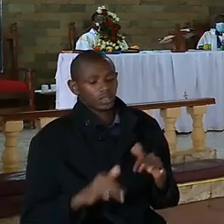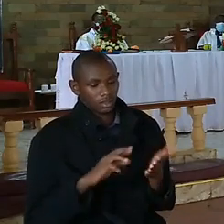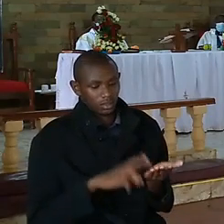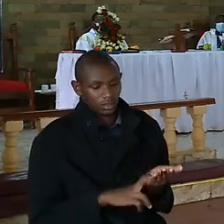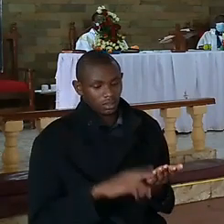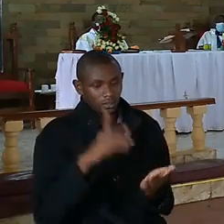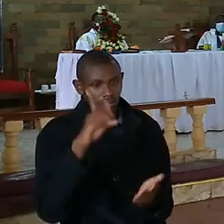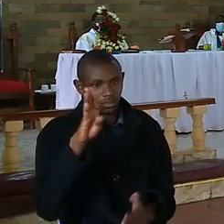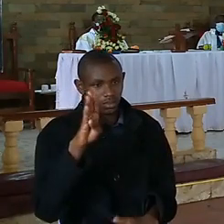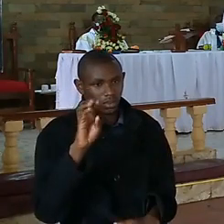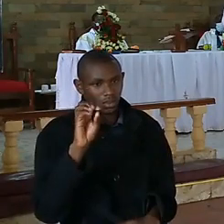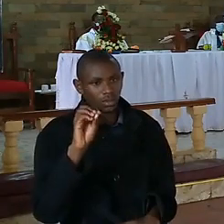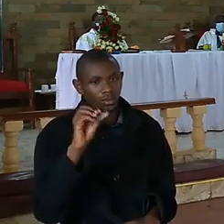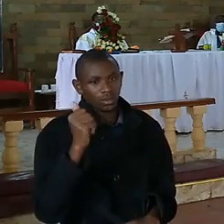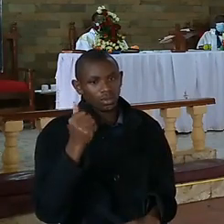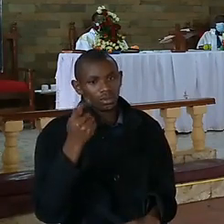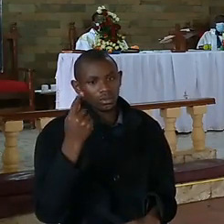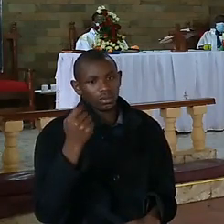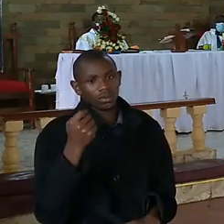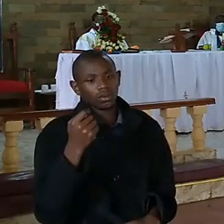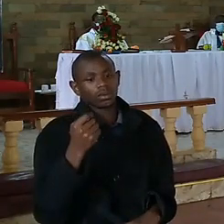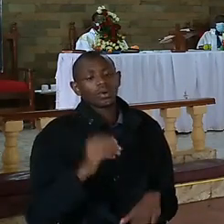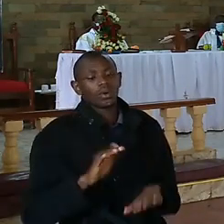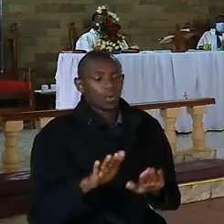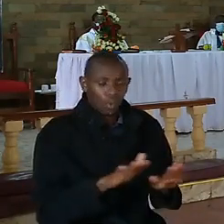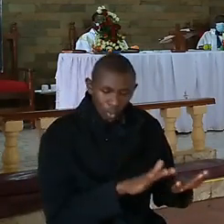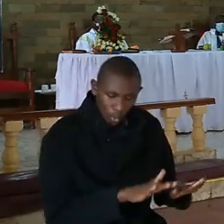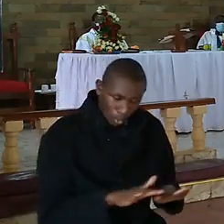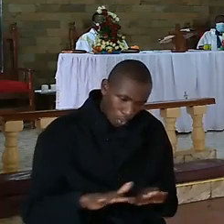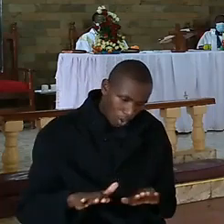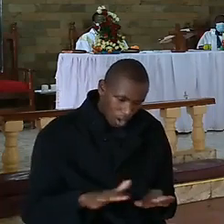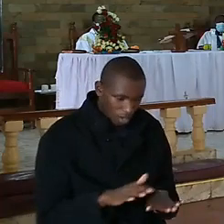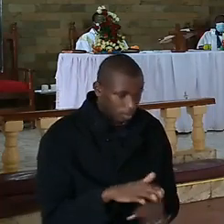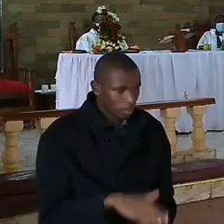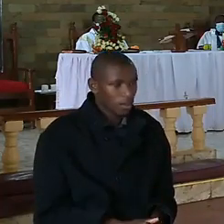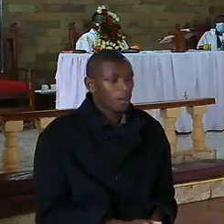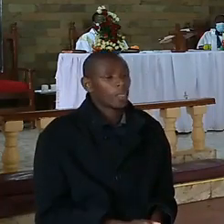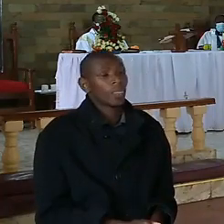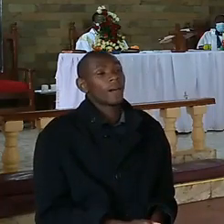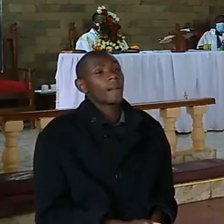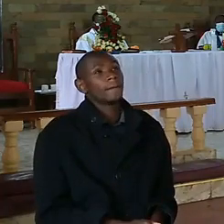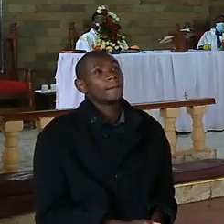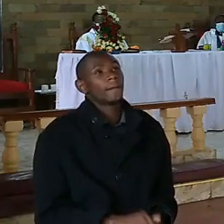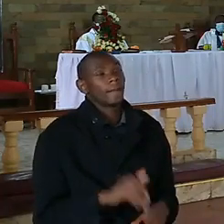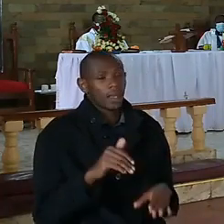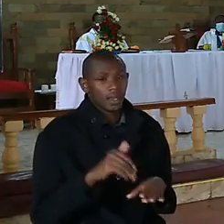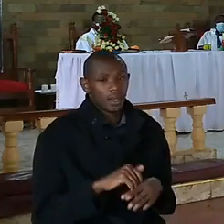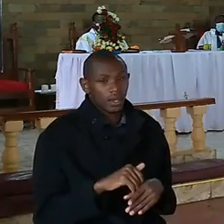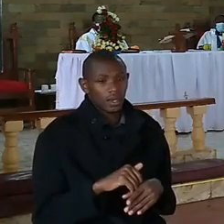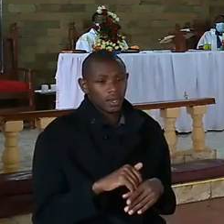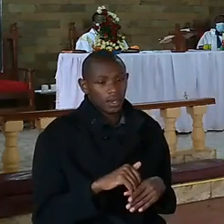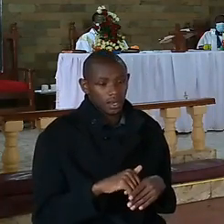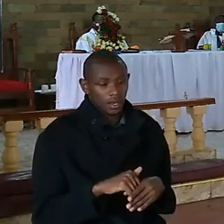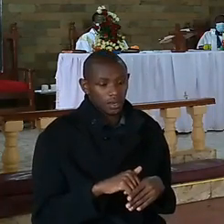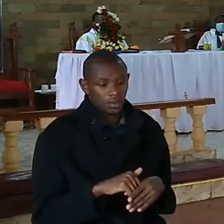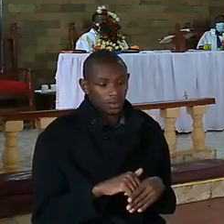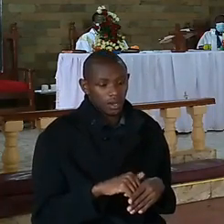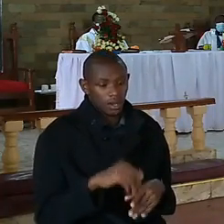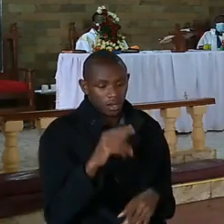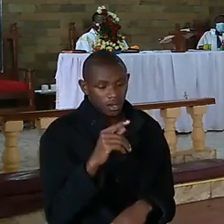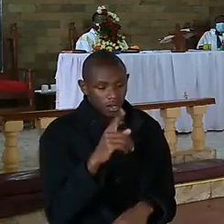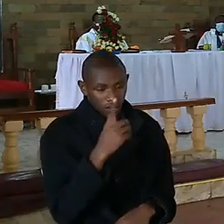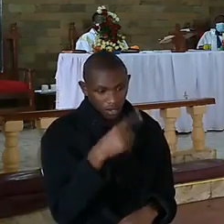ingirire hari amari iria rikihorera na gukigia na wagiriru in our rights ya gukorwo ni twetetwo na